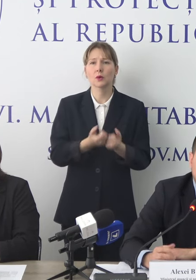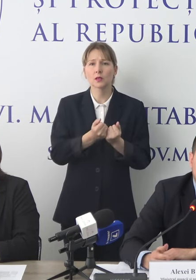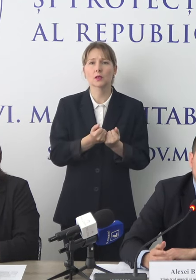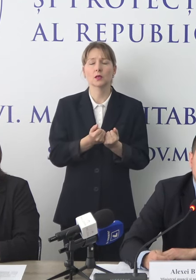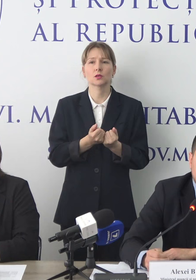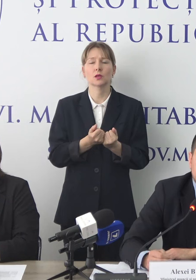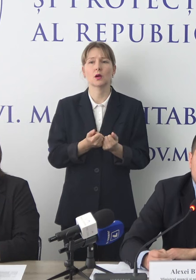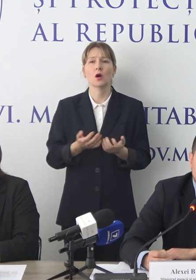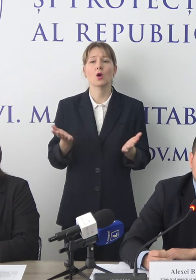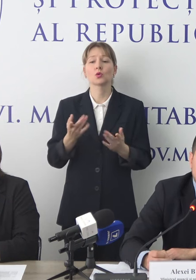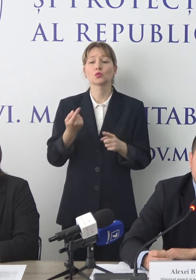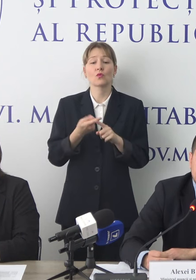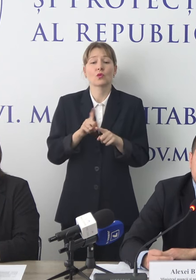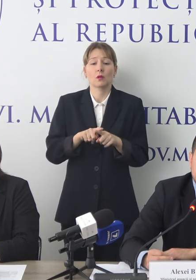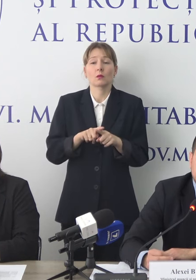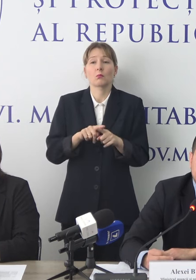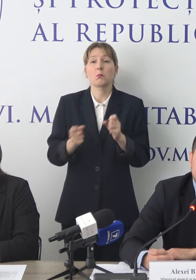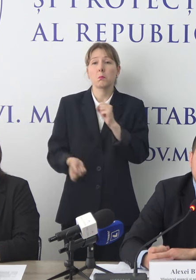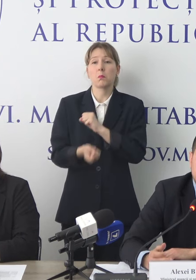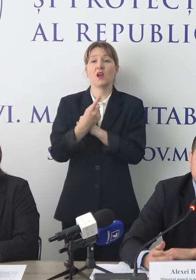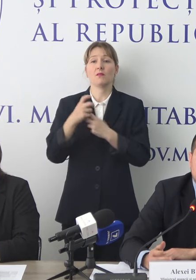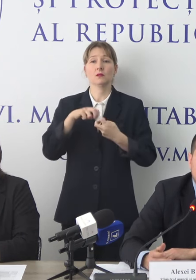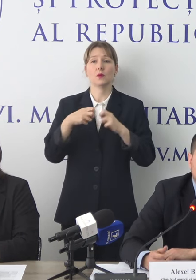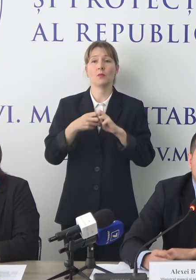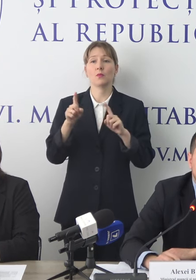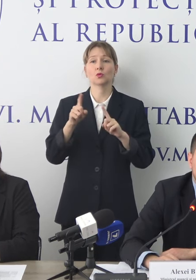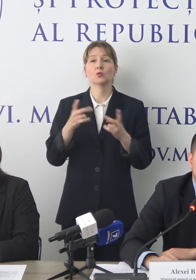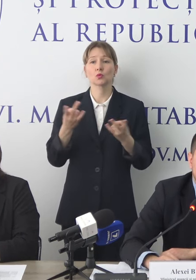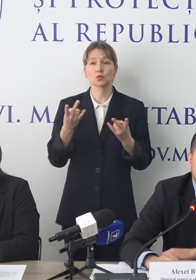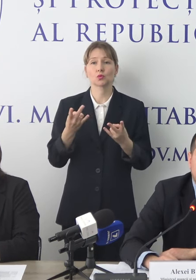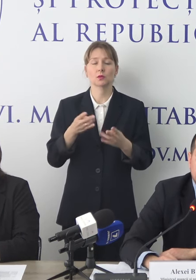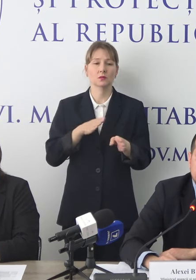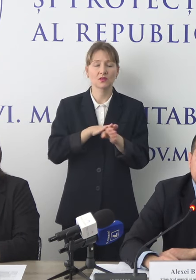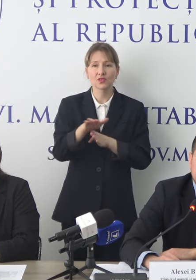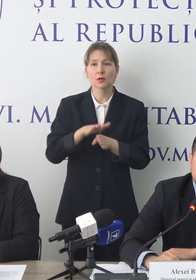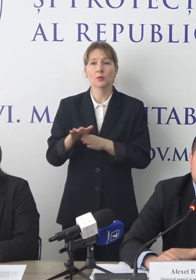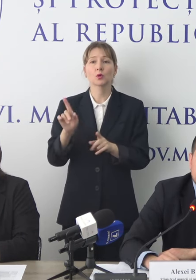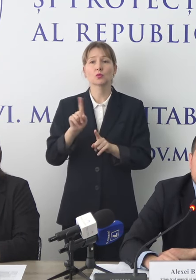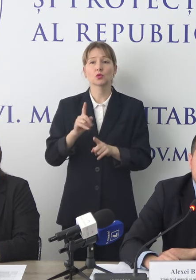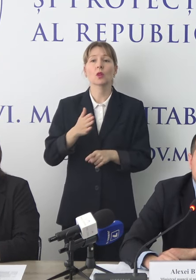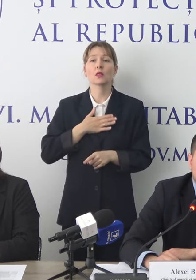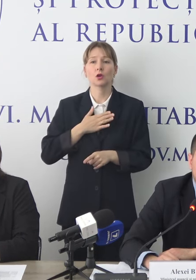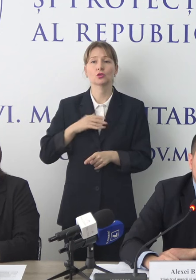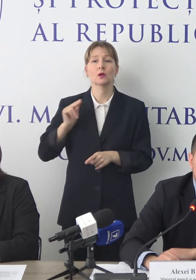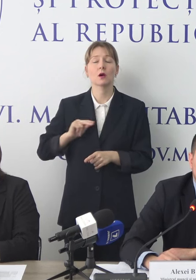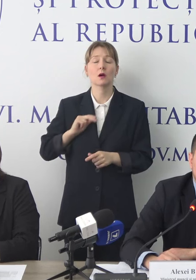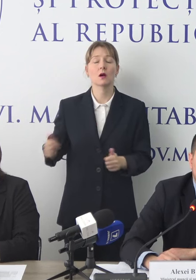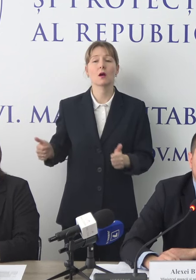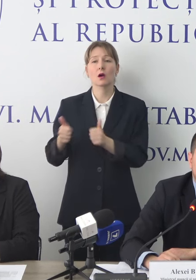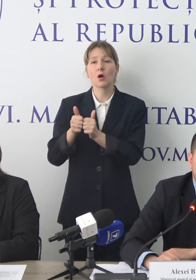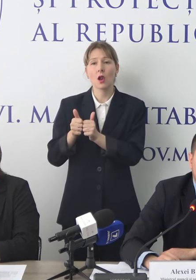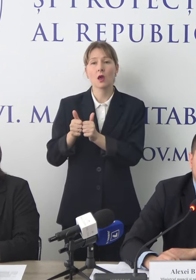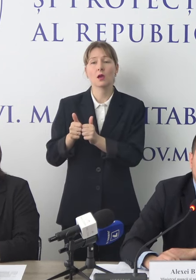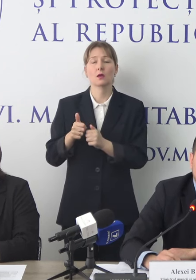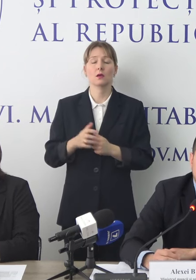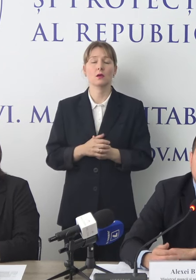care de fapt a influențat situația de moment este că de cel mai multe ori colegii noștri din prima linie se pomenesc pe